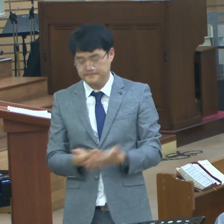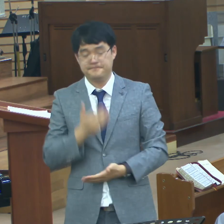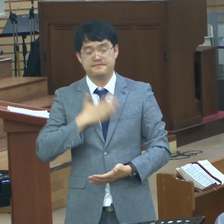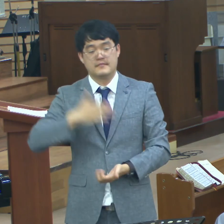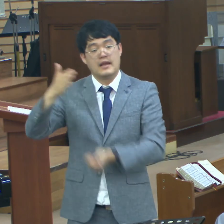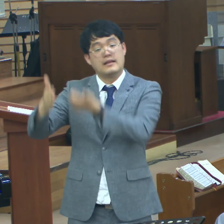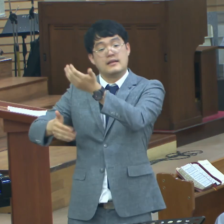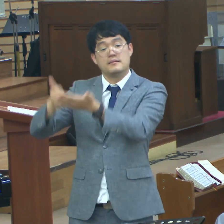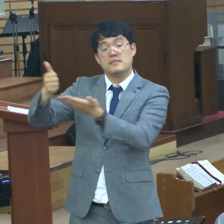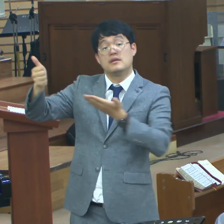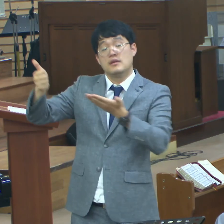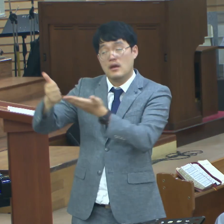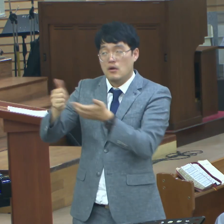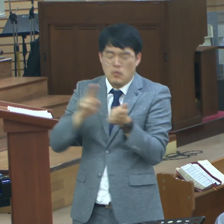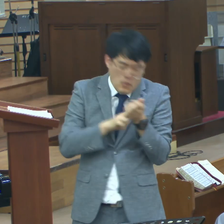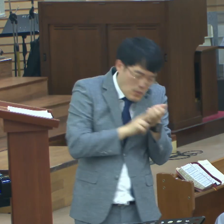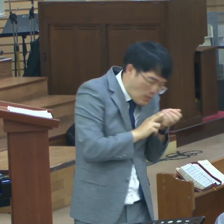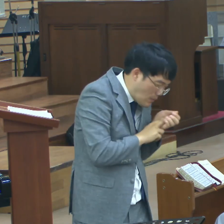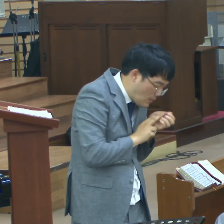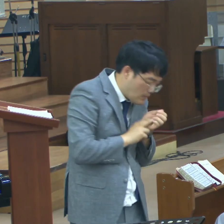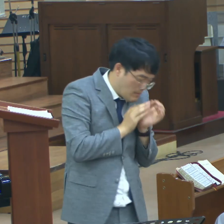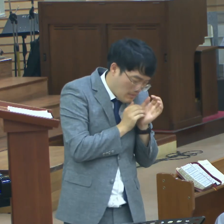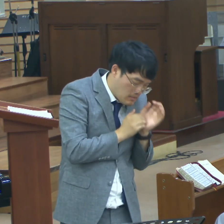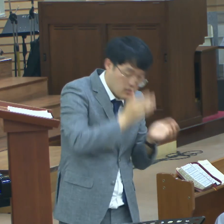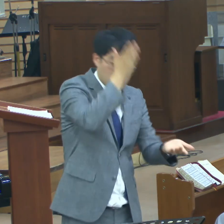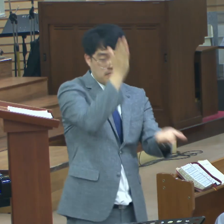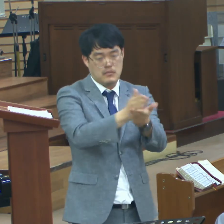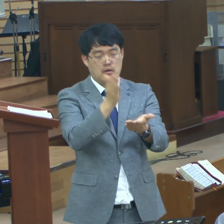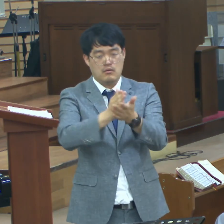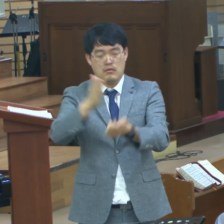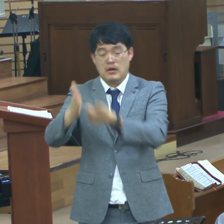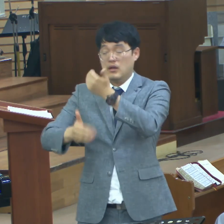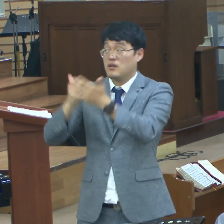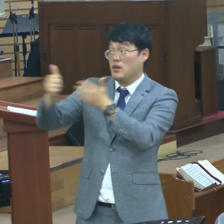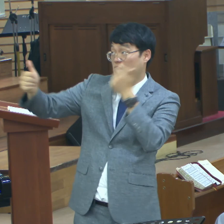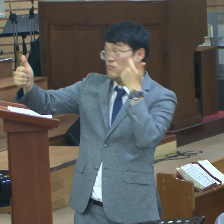영역을 줄이고 하나님하고 의논하고 하나님께 맡기고